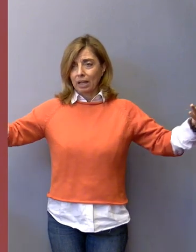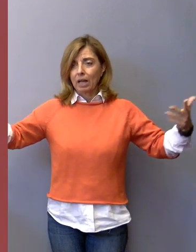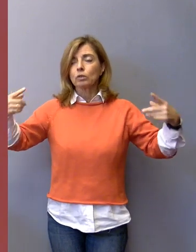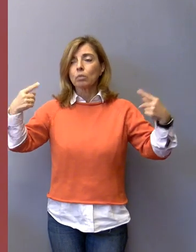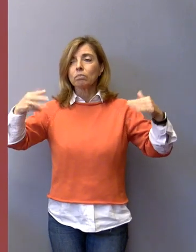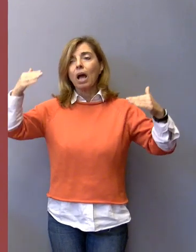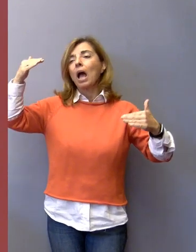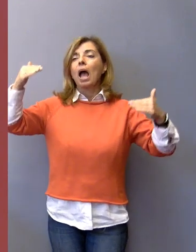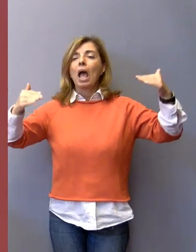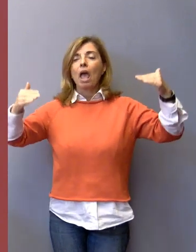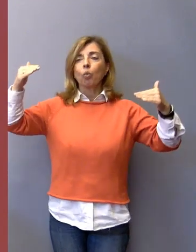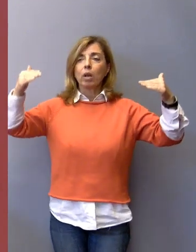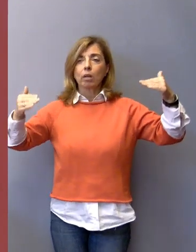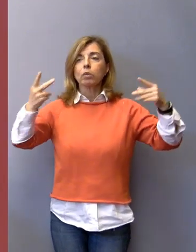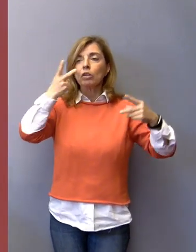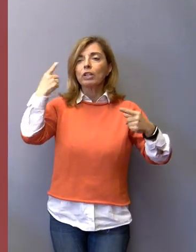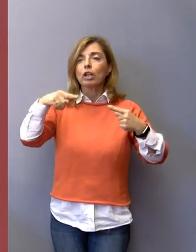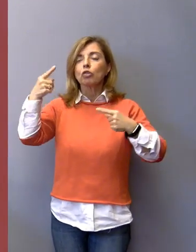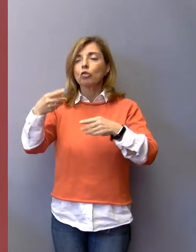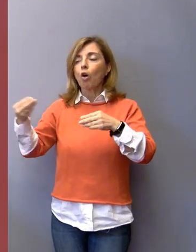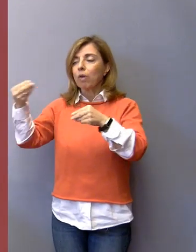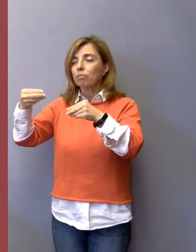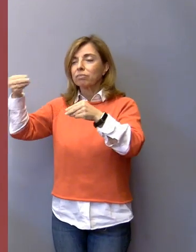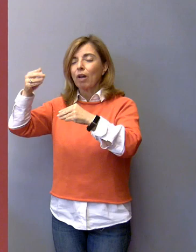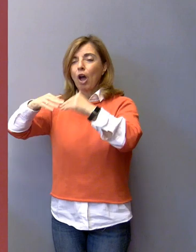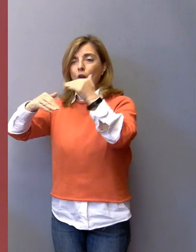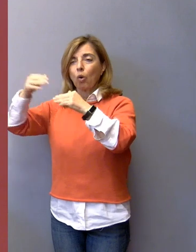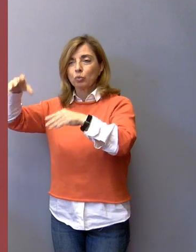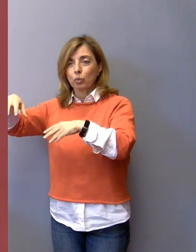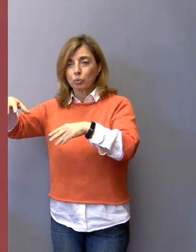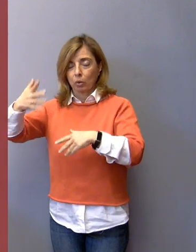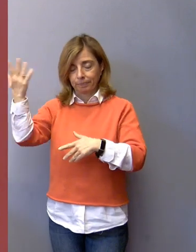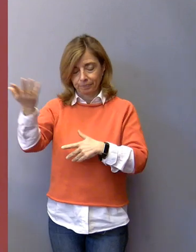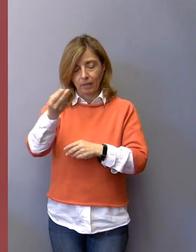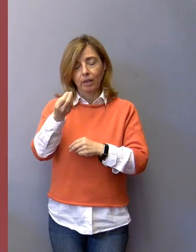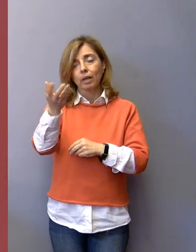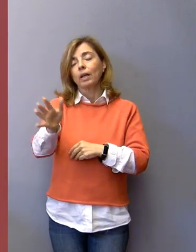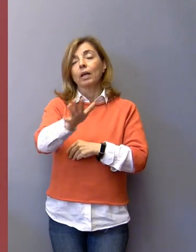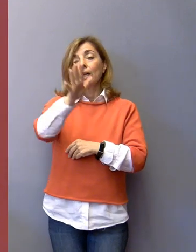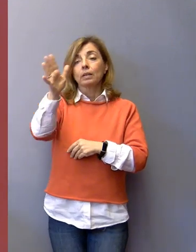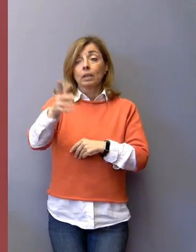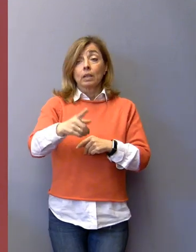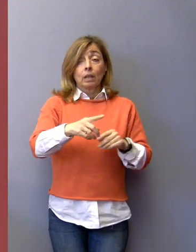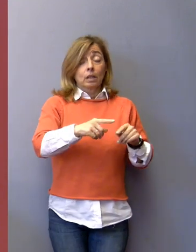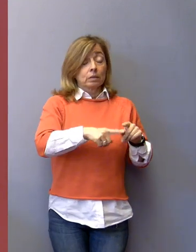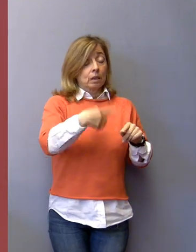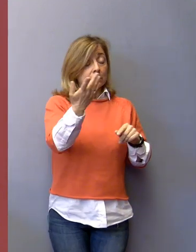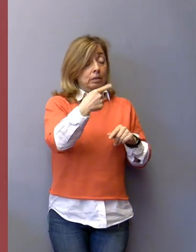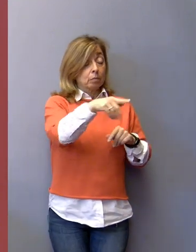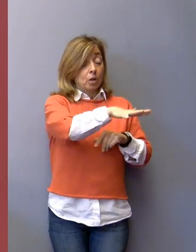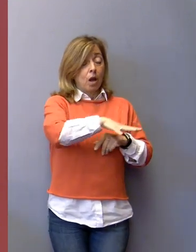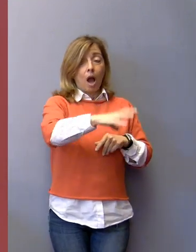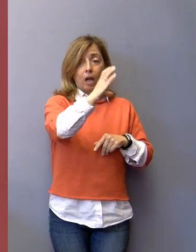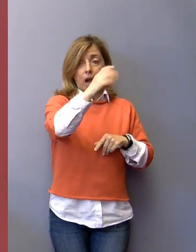le costruzioni vi faccio un esempio se io demolisco mille metri quadri di industriale a Campi